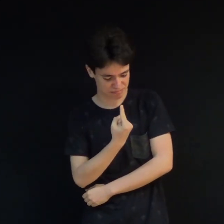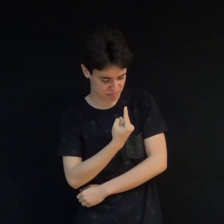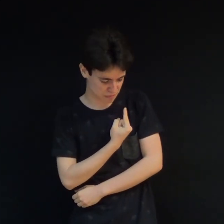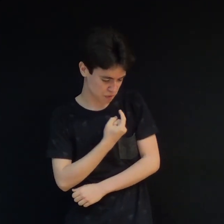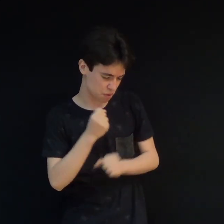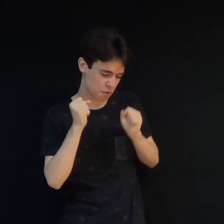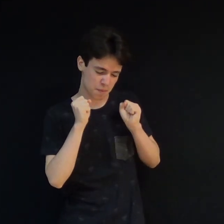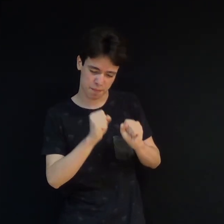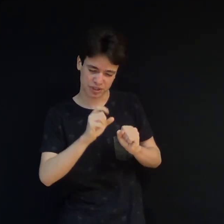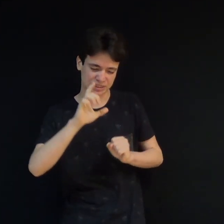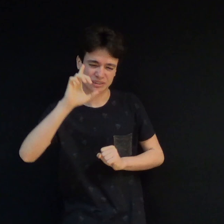9